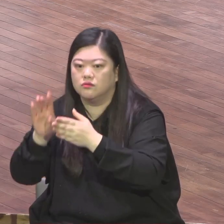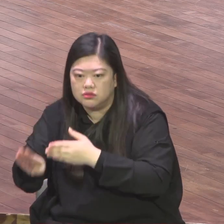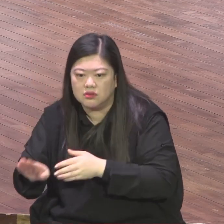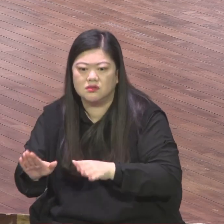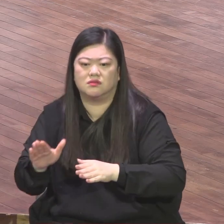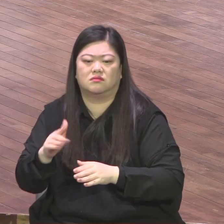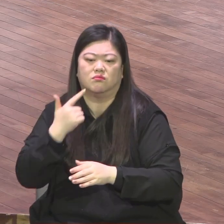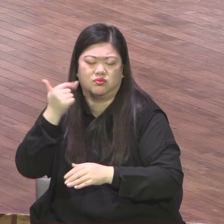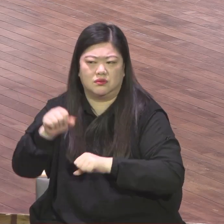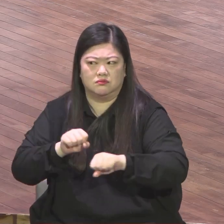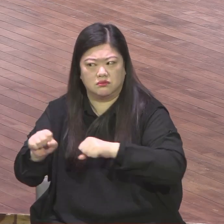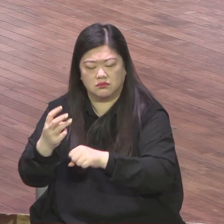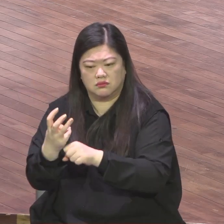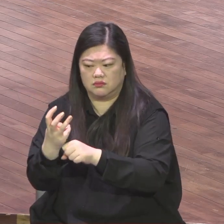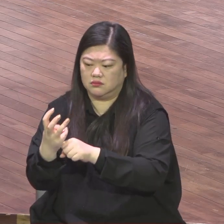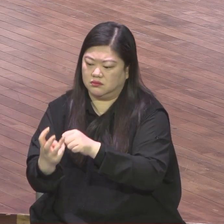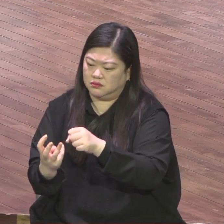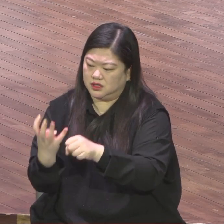계산 없는 사람입니까?